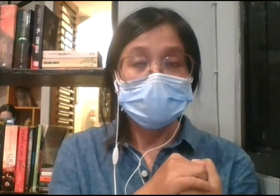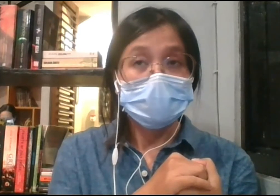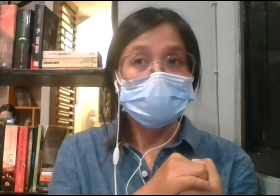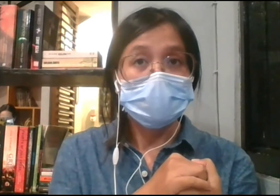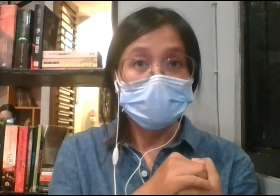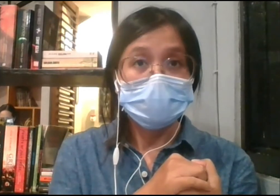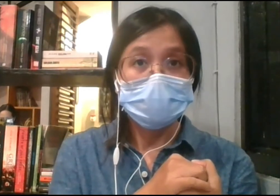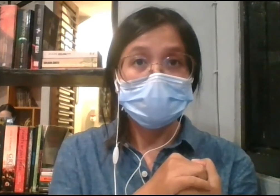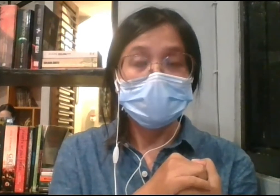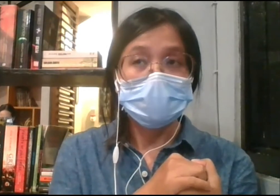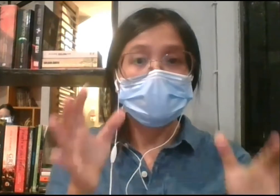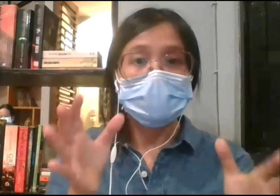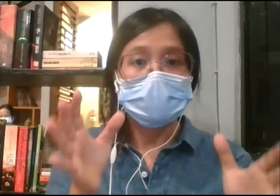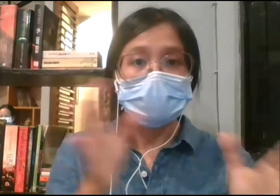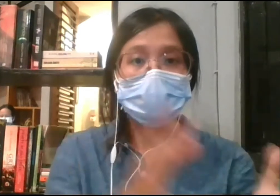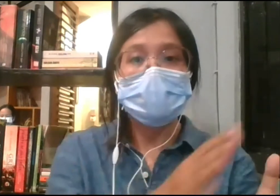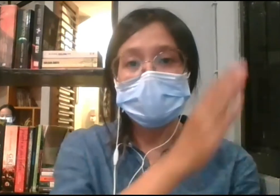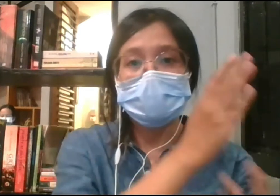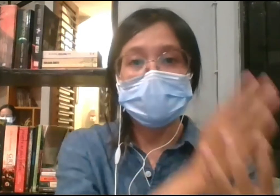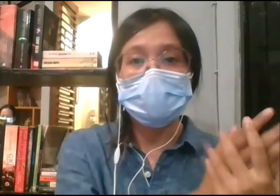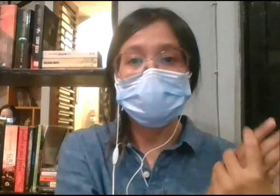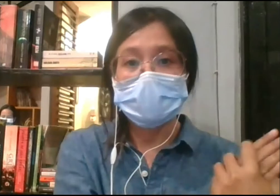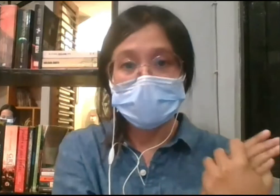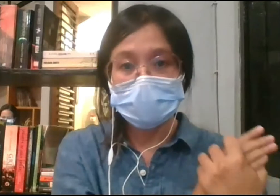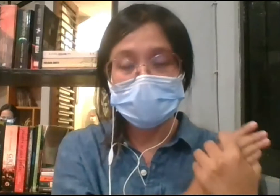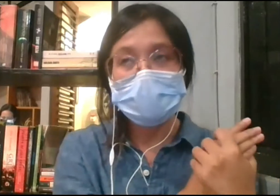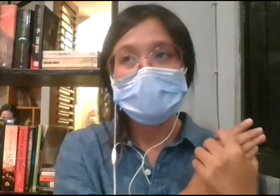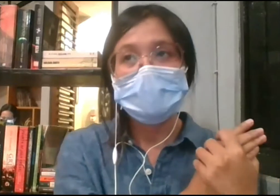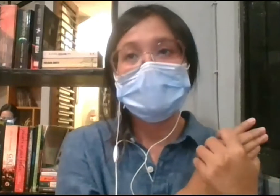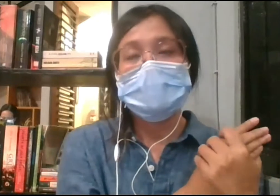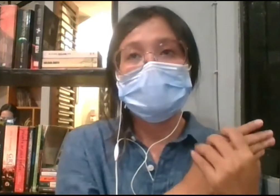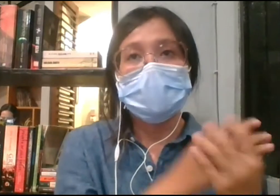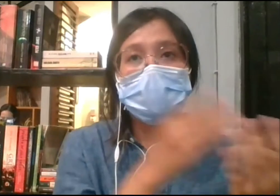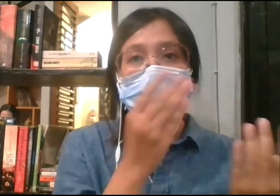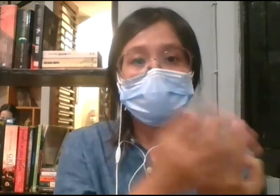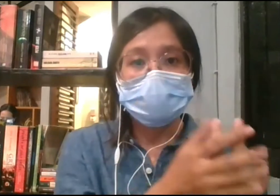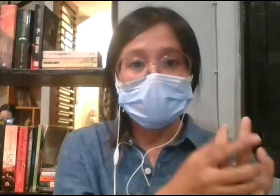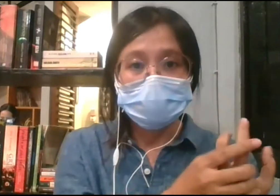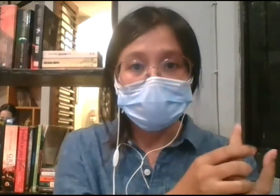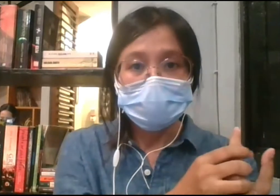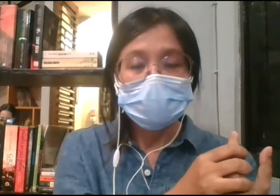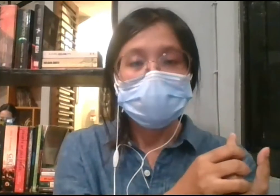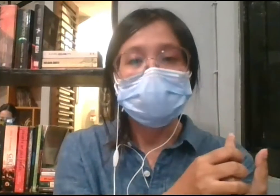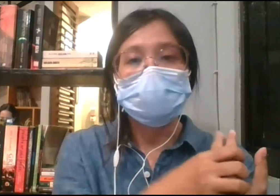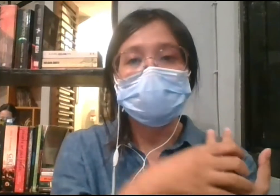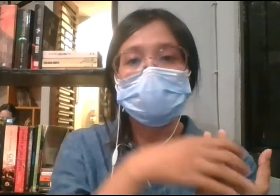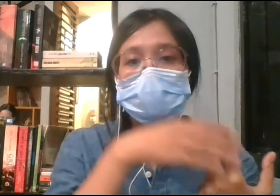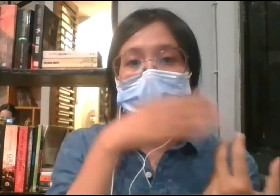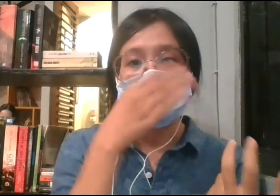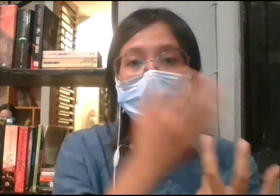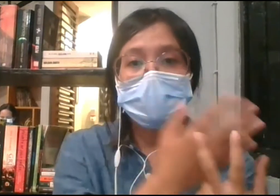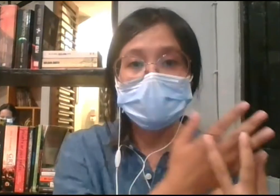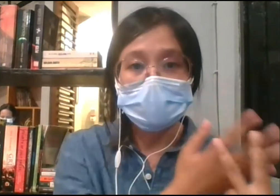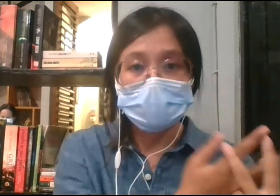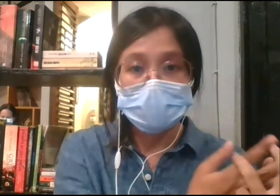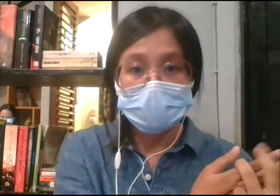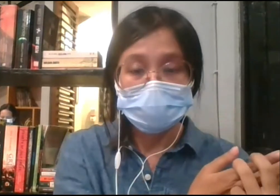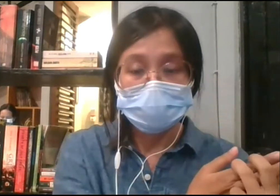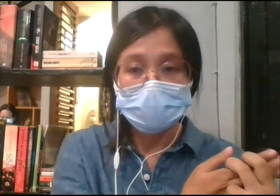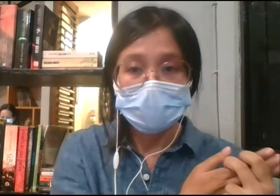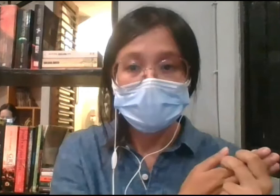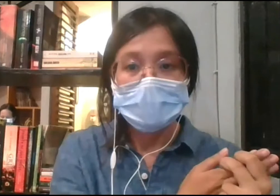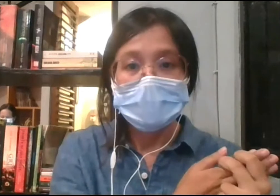tengah jalan gitu ya. Karena satu, persiapannya sudah matang, bahannya sudah cukup, kemudian wawancara